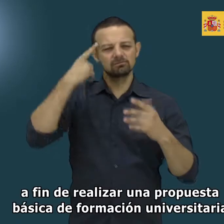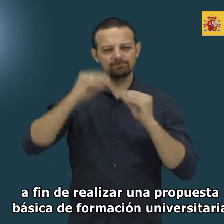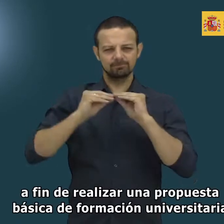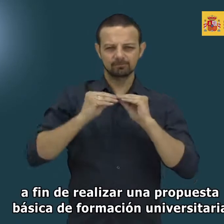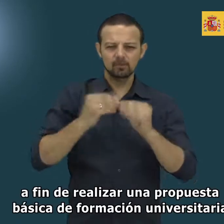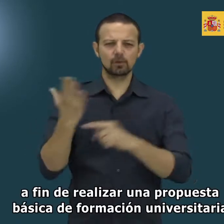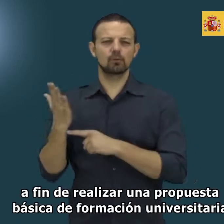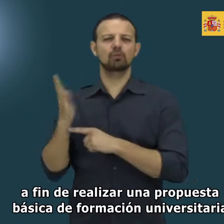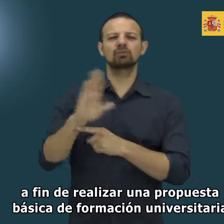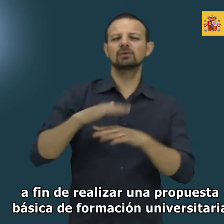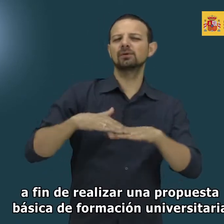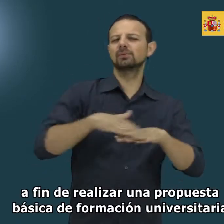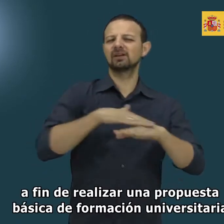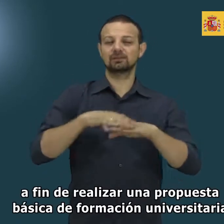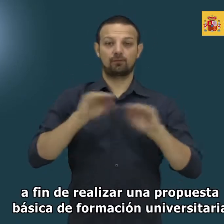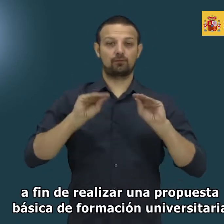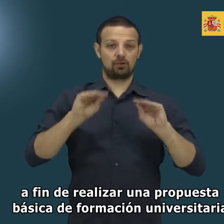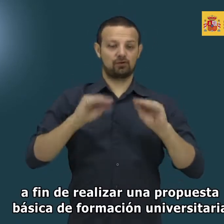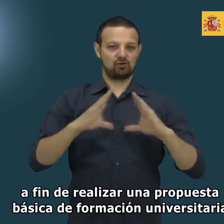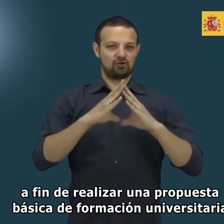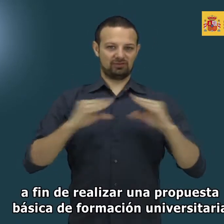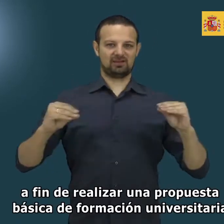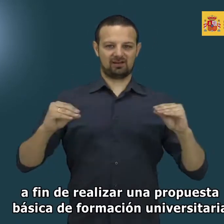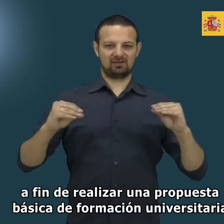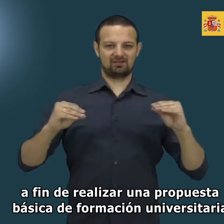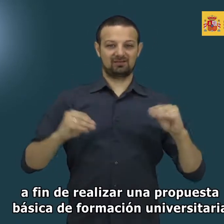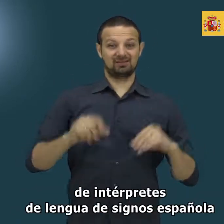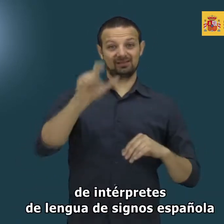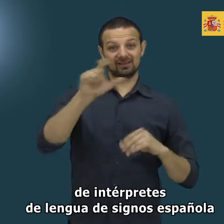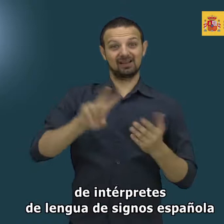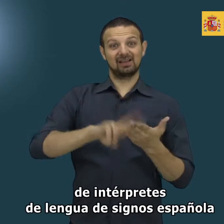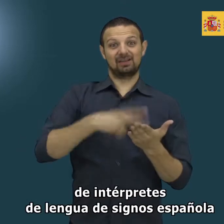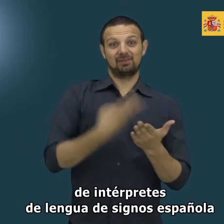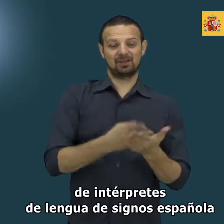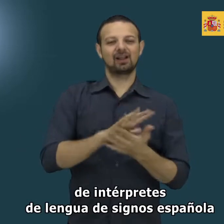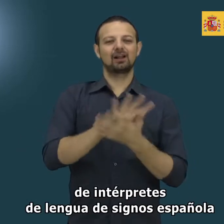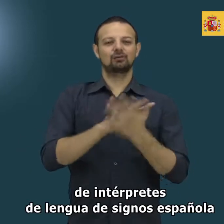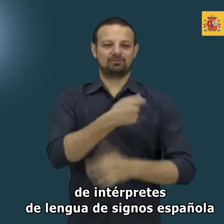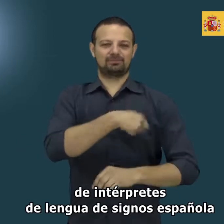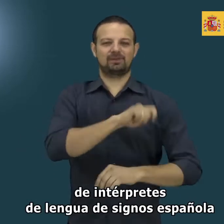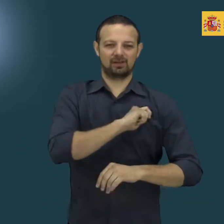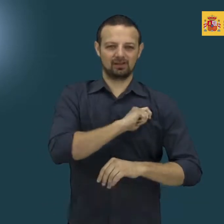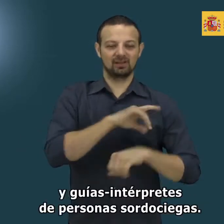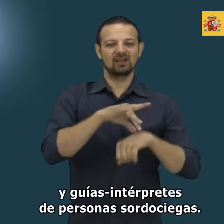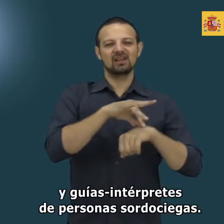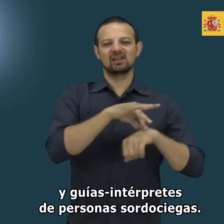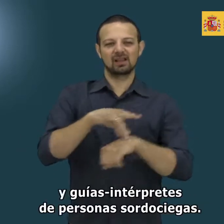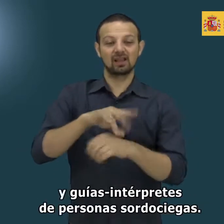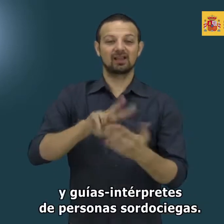de realizar una propuesta básica de formación universitaria de intérpretes de lengua de signos española y guías intérpretes